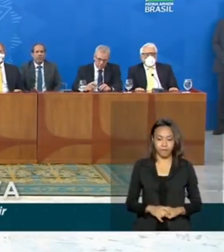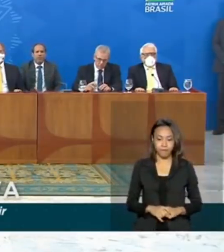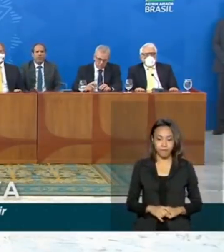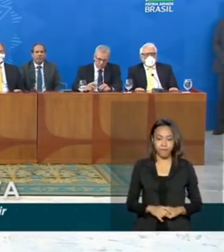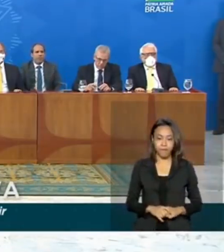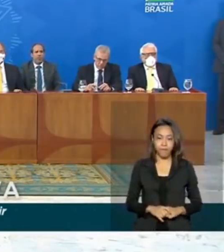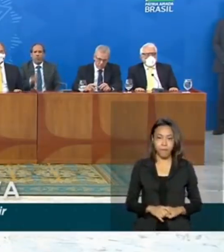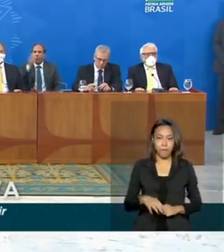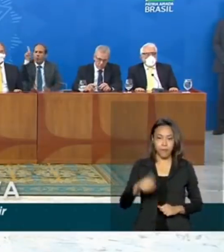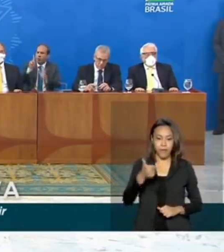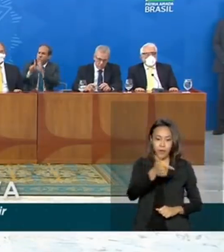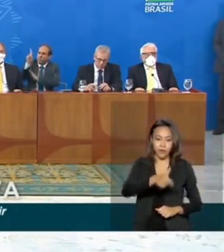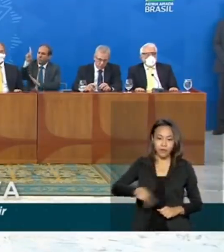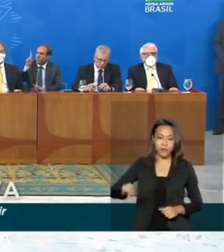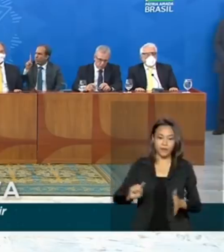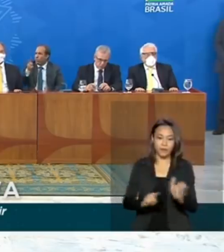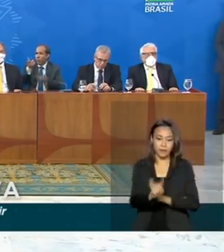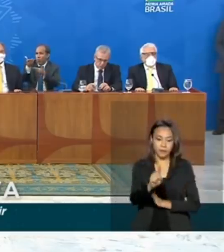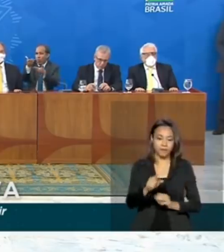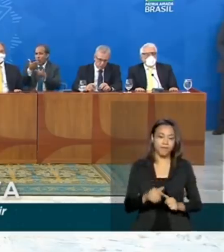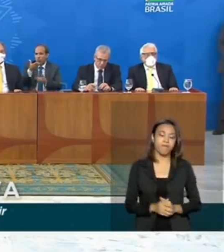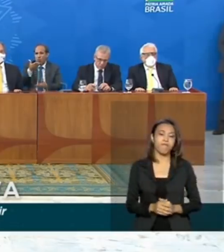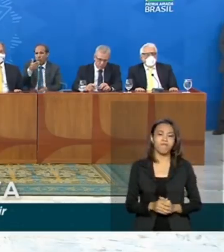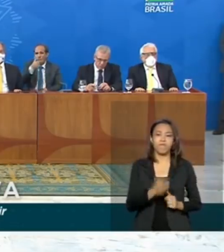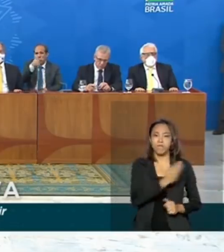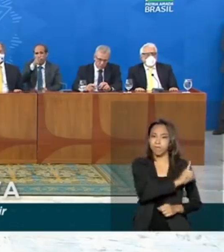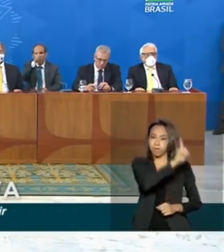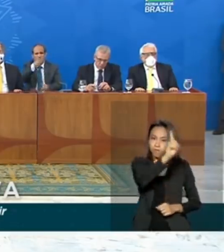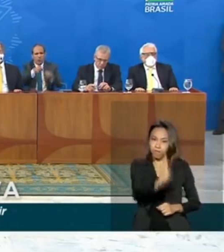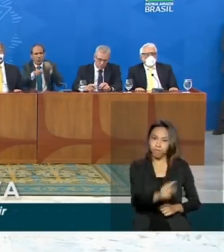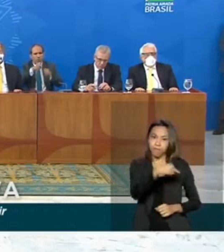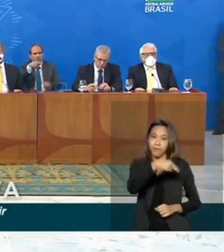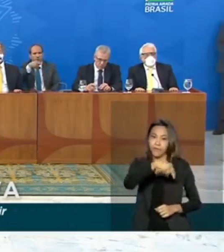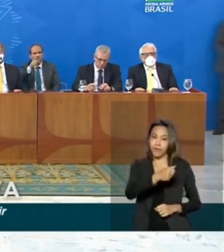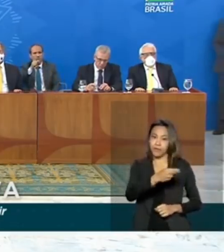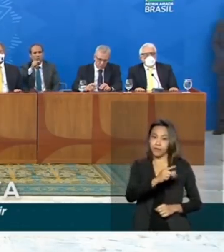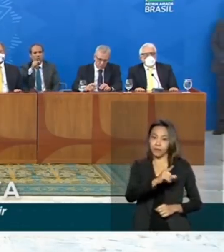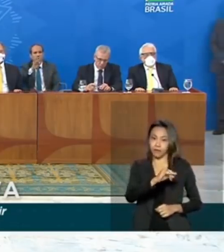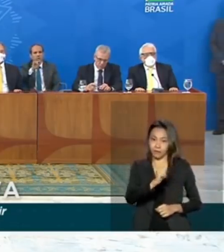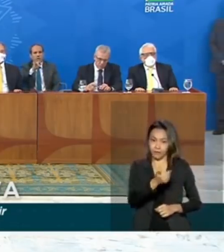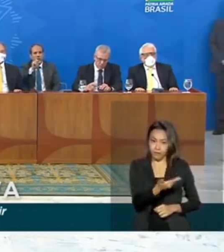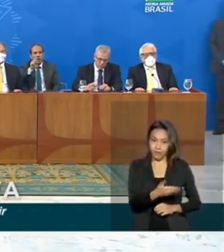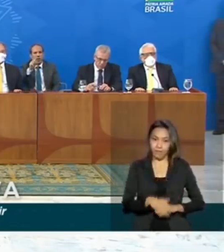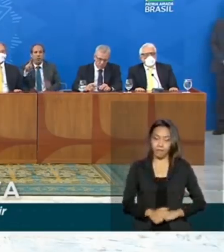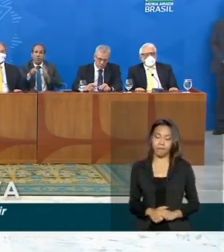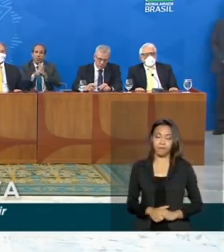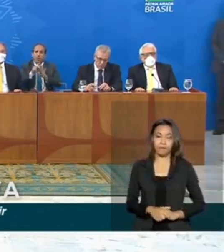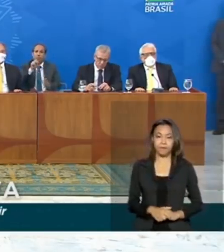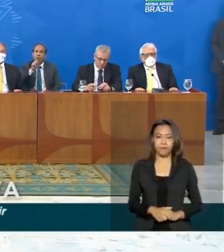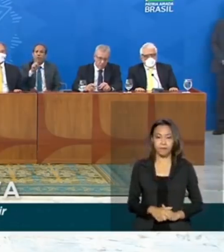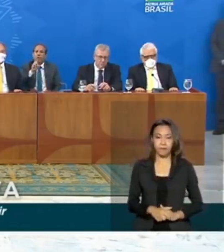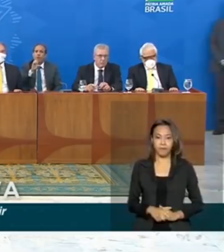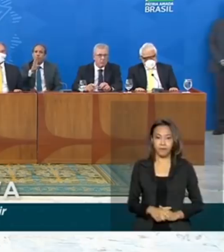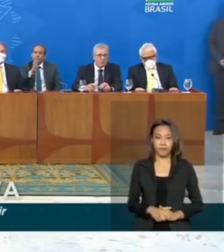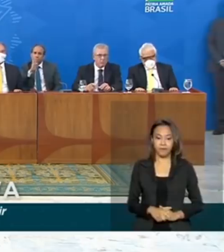Para a próxima pergunta, a gente convida a jornalista Natália Fruê, do SBT.